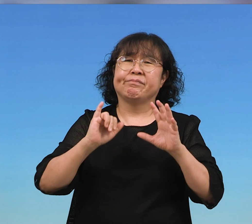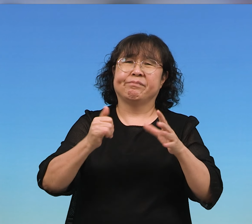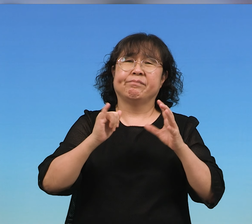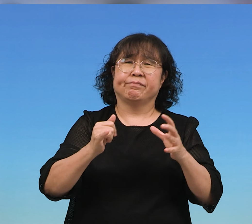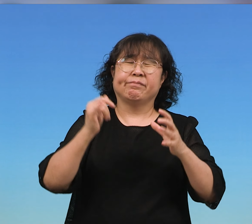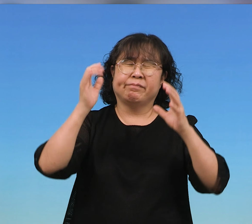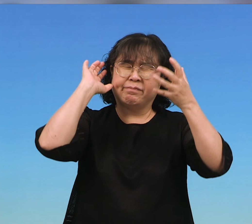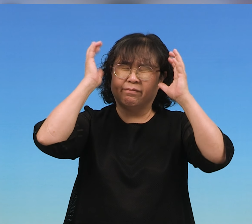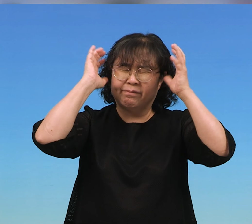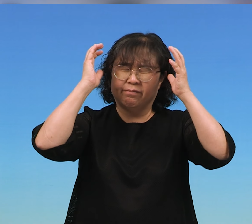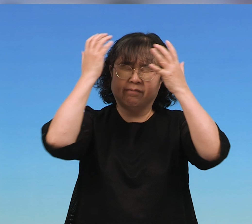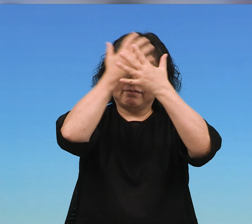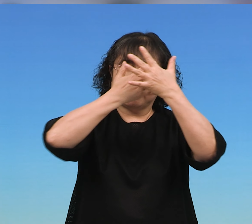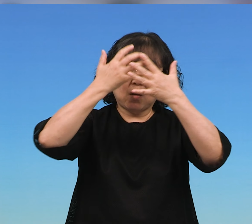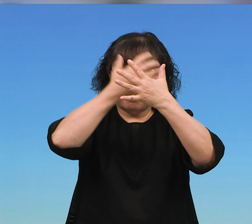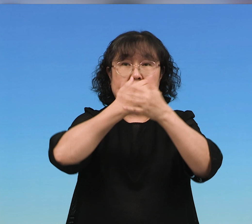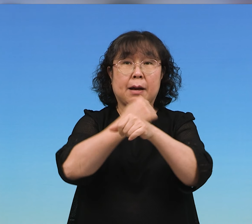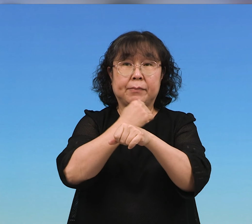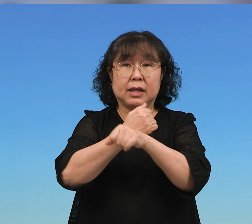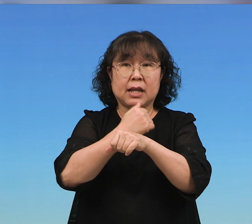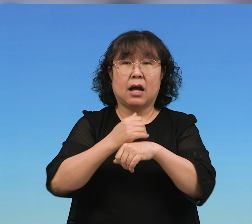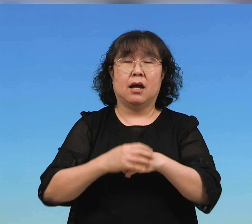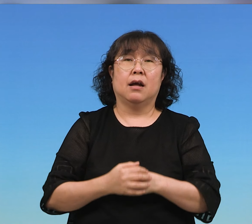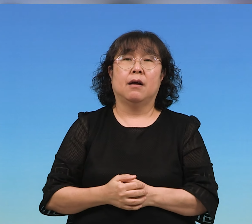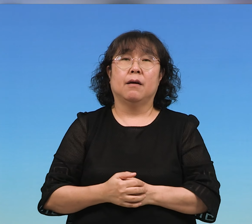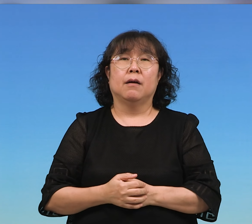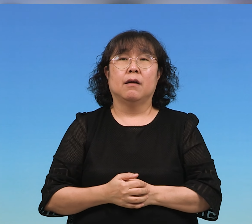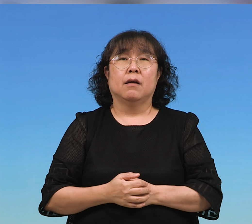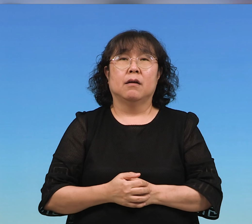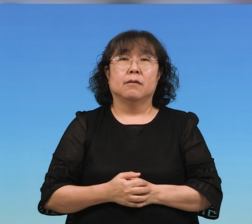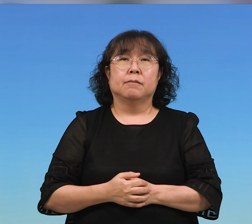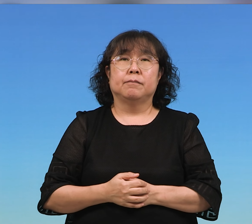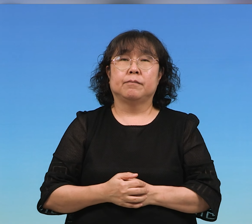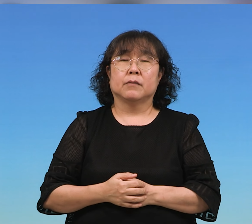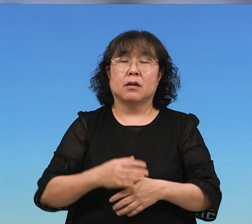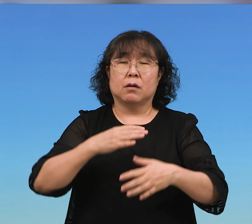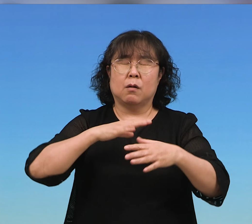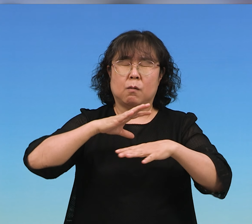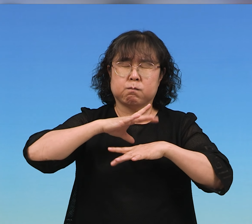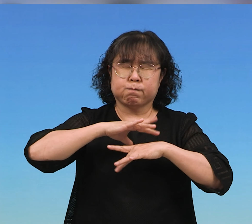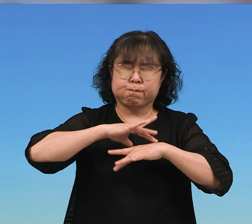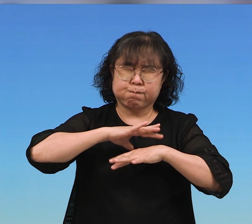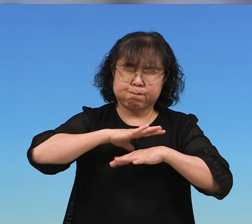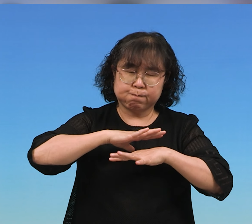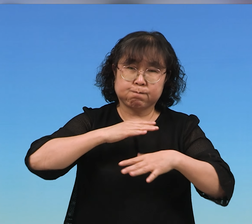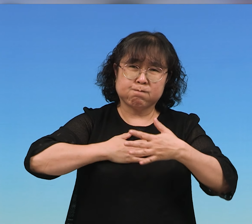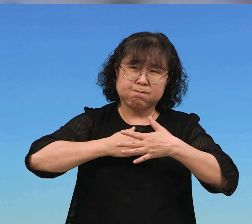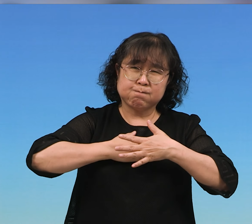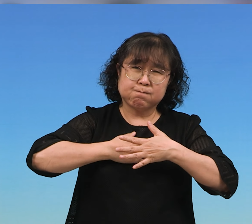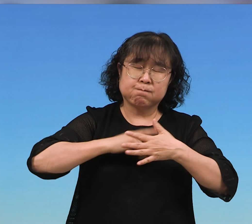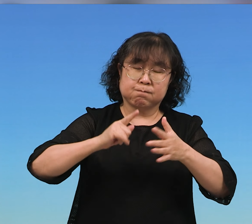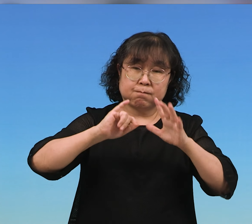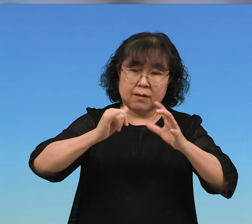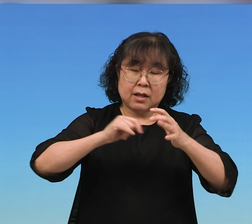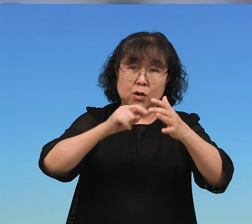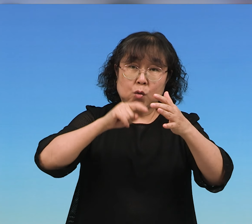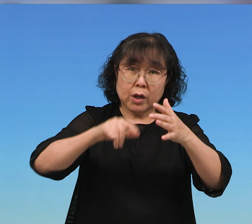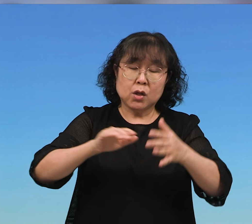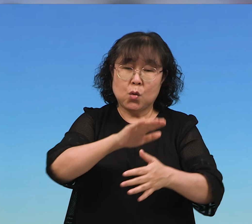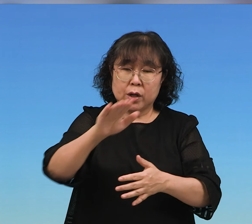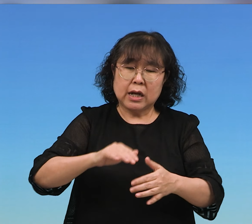지금 세상이 얼마나 혼미합니까? 뭐 한치 앞을 알 수 없는 불안하고 두려운 이